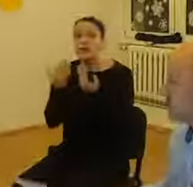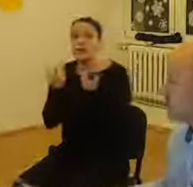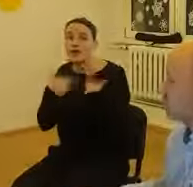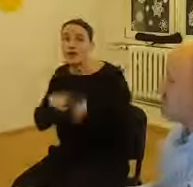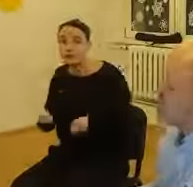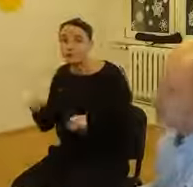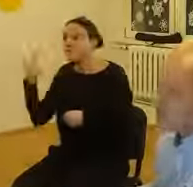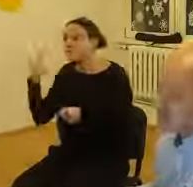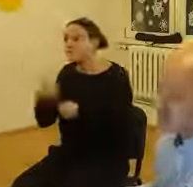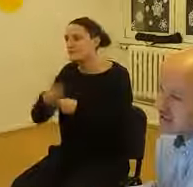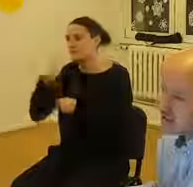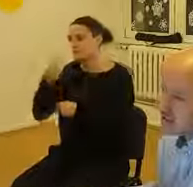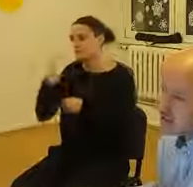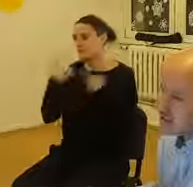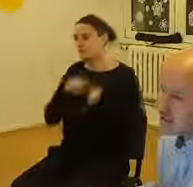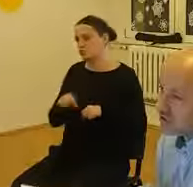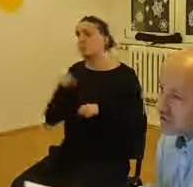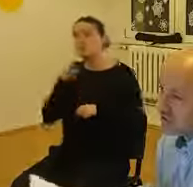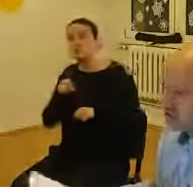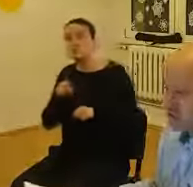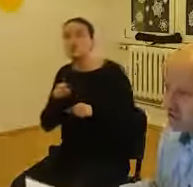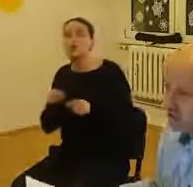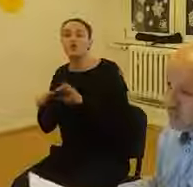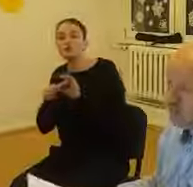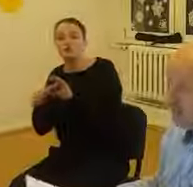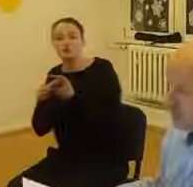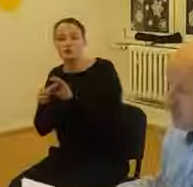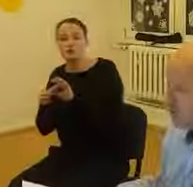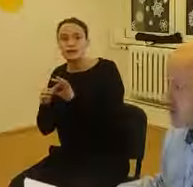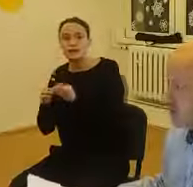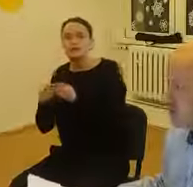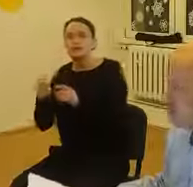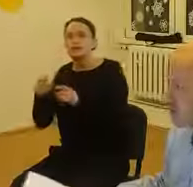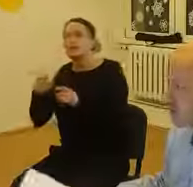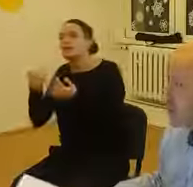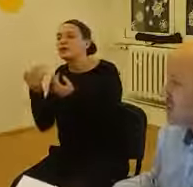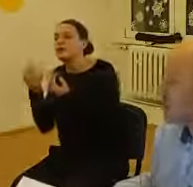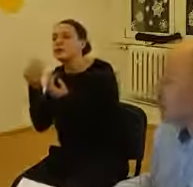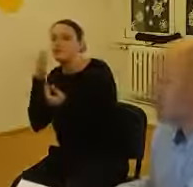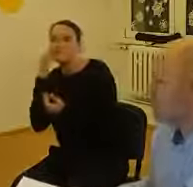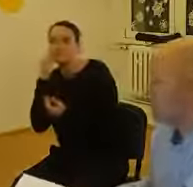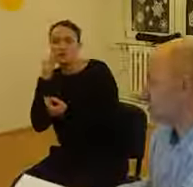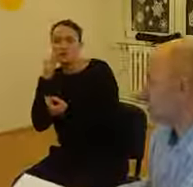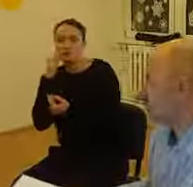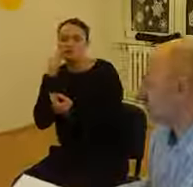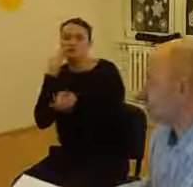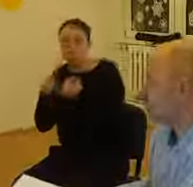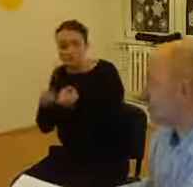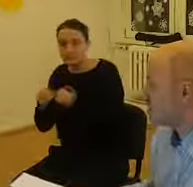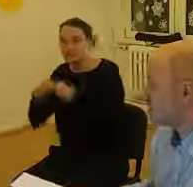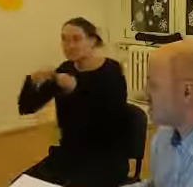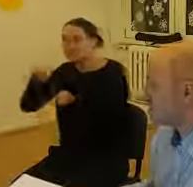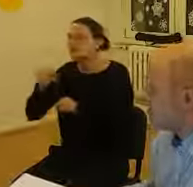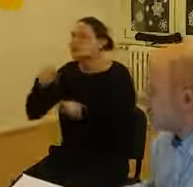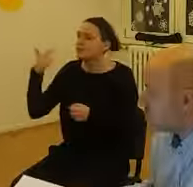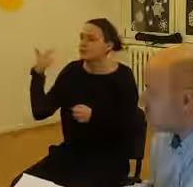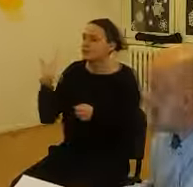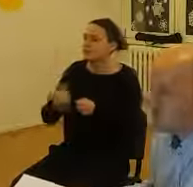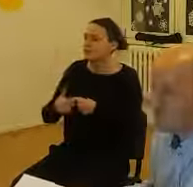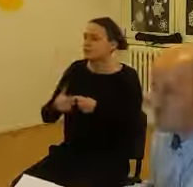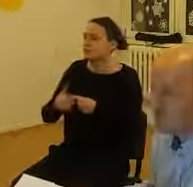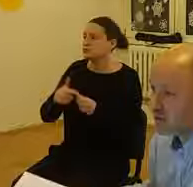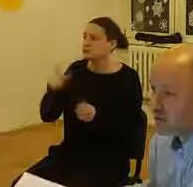21 osób. To jest związane z wielkością dzielnicy. Każda dzielnica powyżej 20 tysięcy mieszkańców ma 21 osób w Radzie. Każda, która